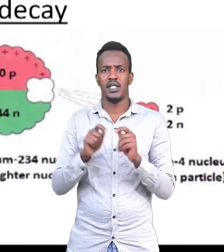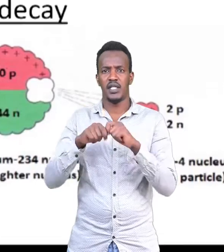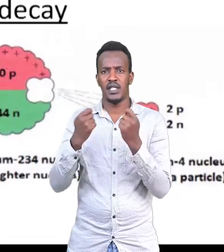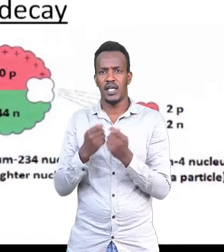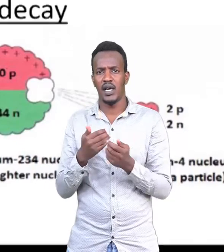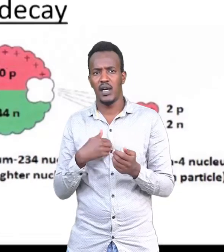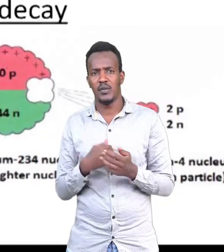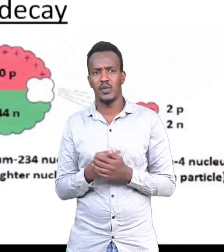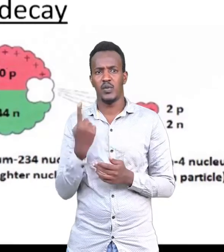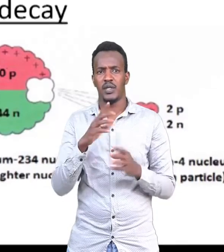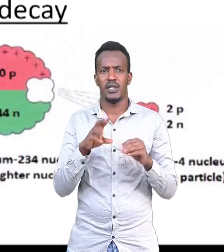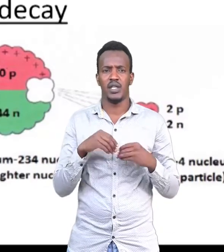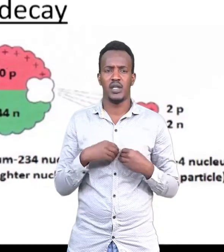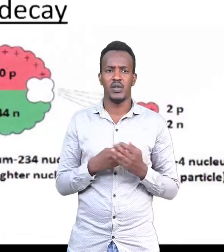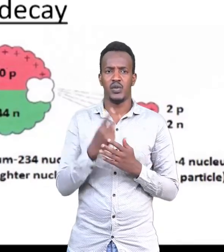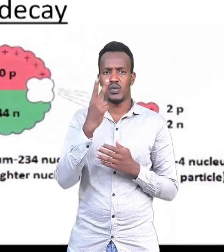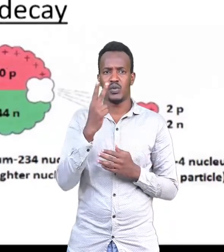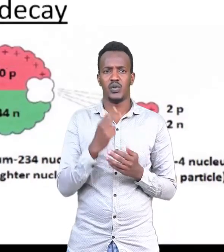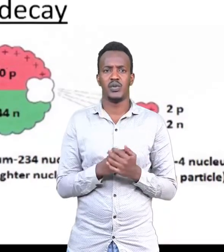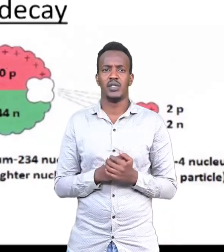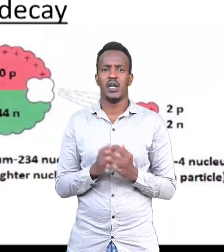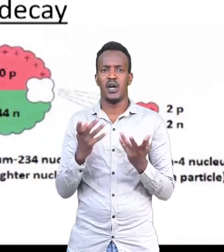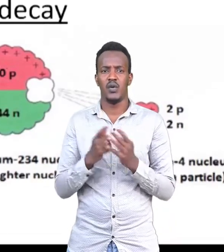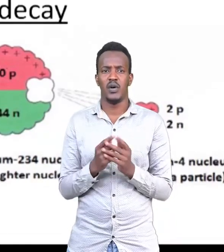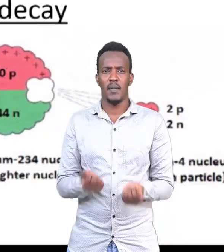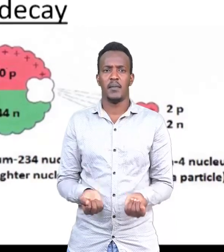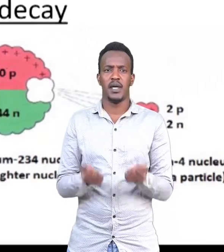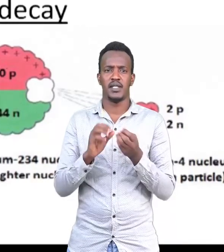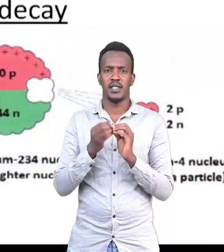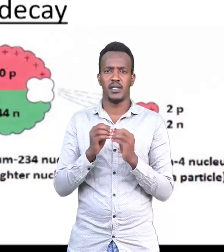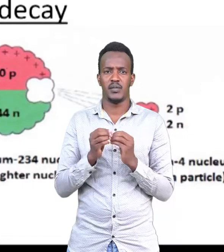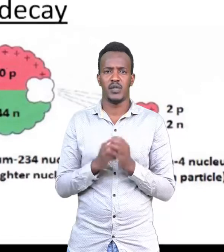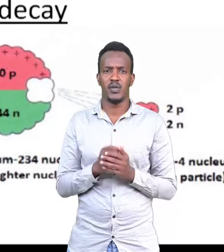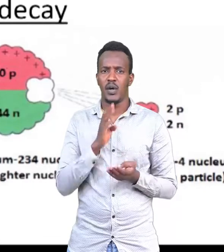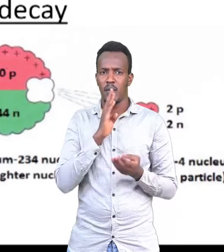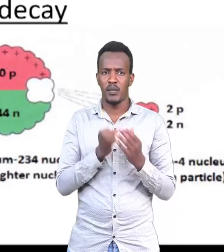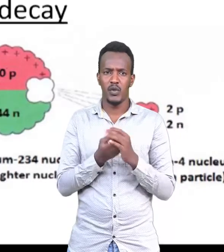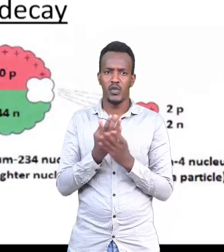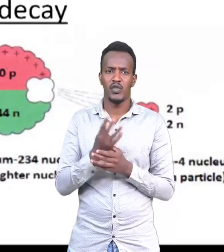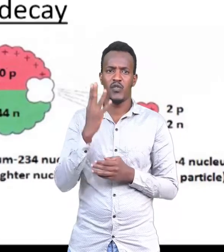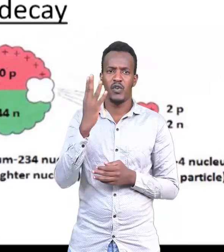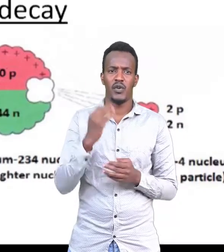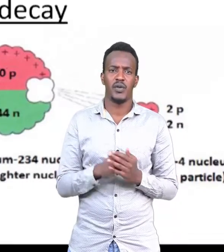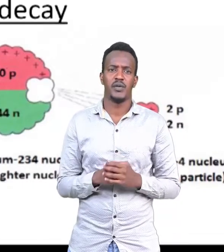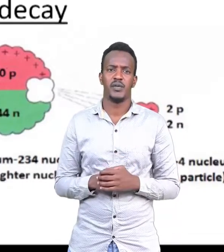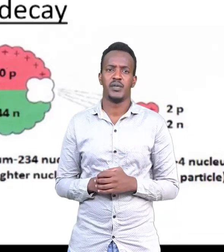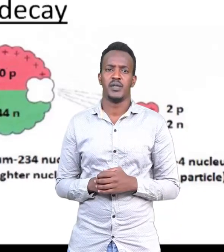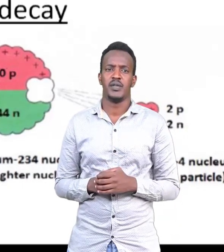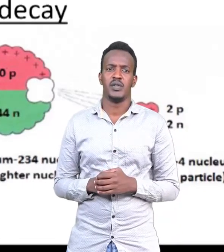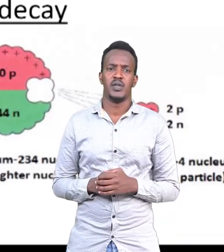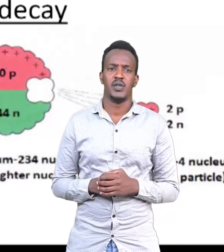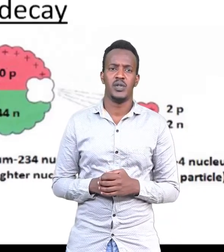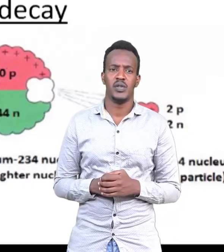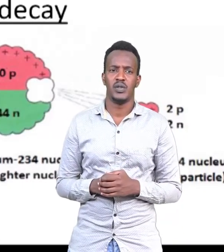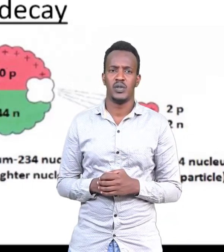waxayna qaadanaysaa halka neutronadana laba kale ay qaadanayso si mass number-keedii markaas uu soo baxo 4 atomic number-keeduna markaas uu 2 noqdo way